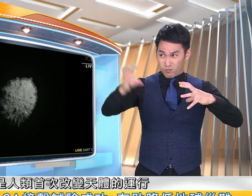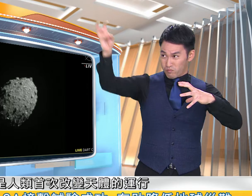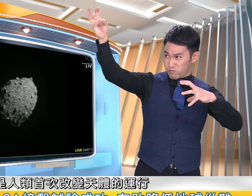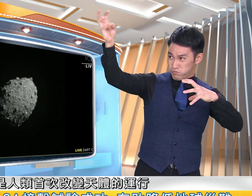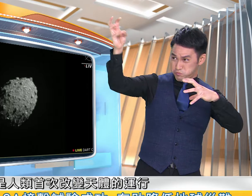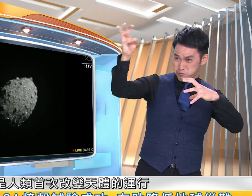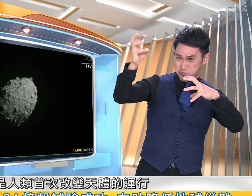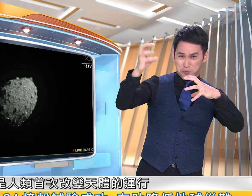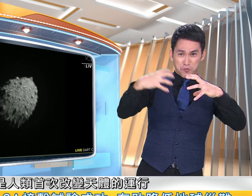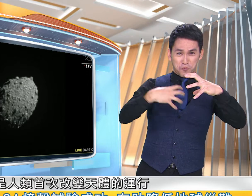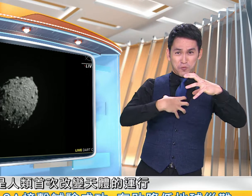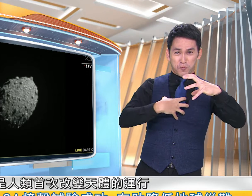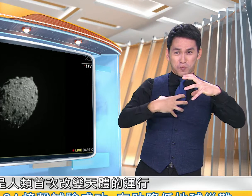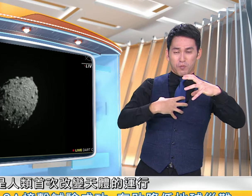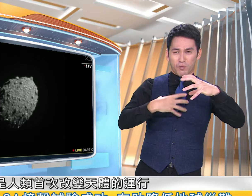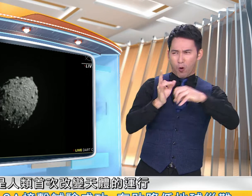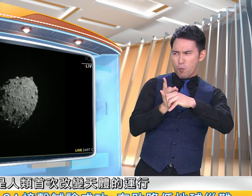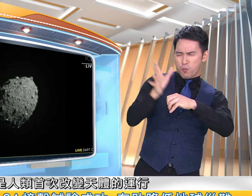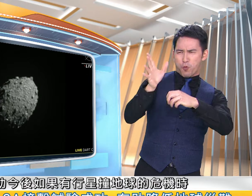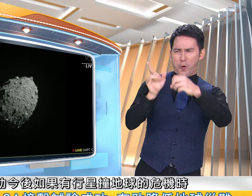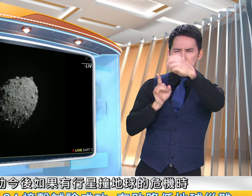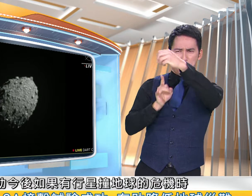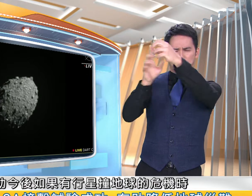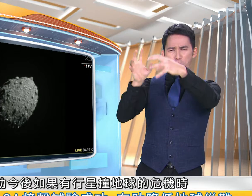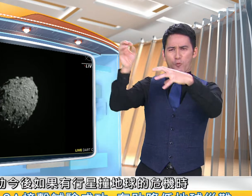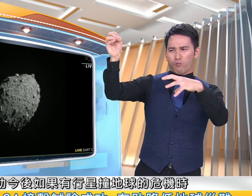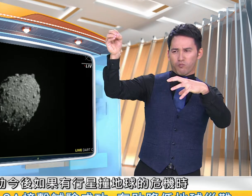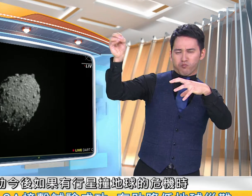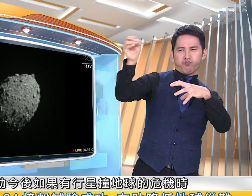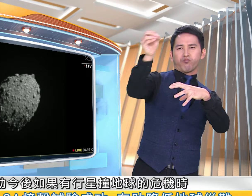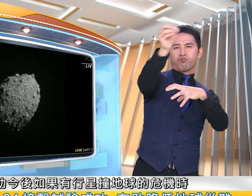变天体的运行，有助于今后如果有行